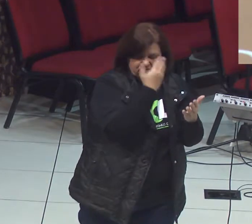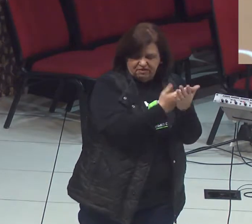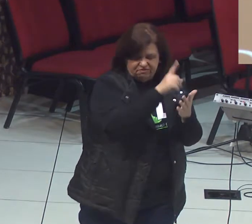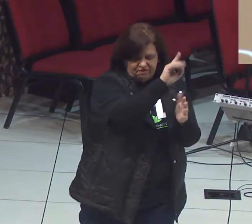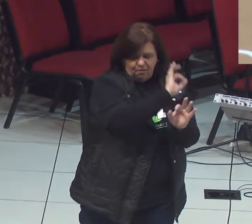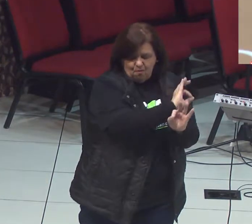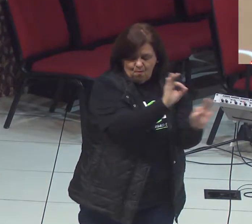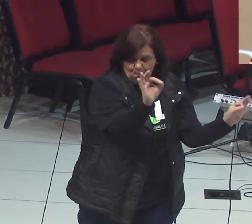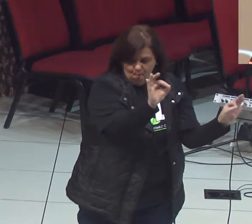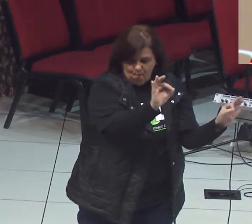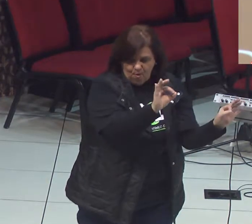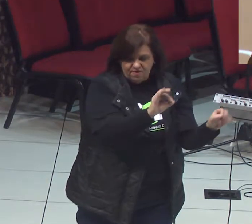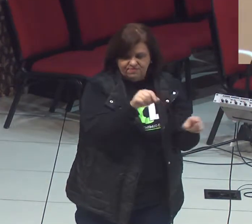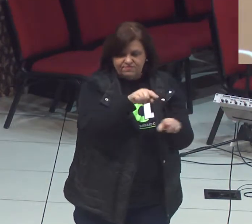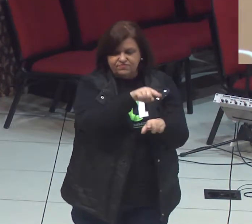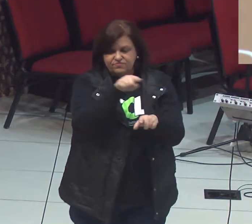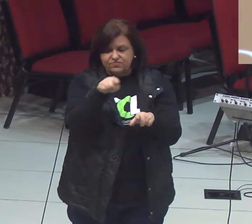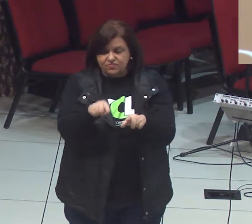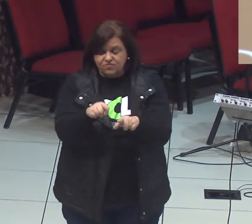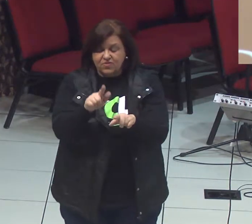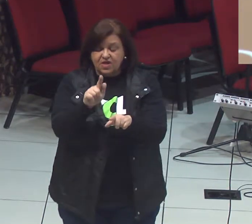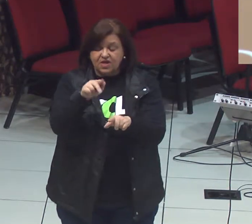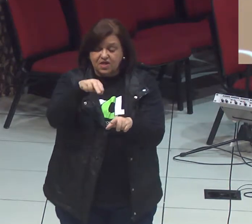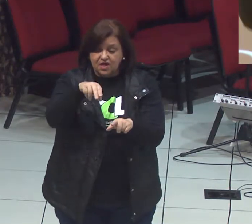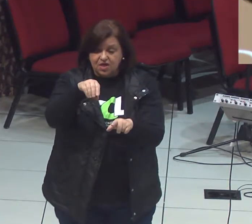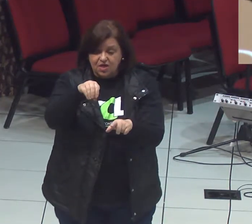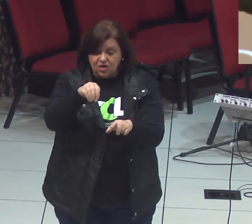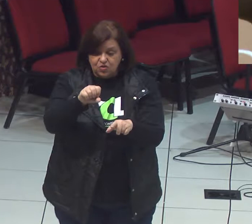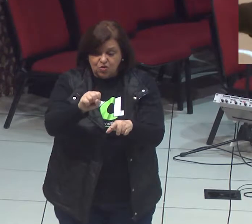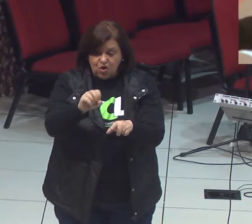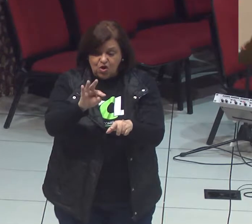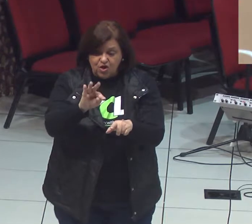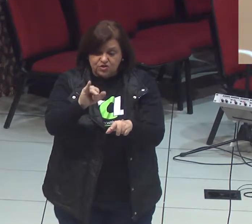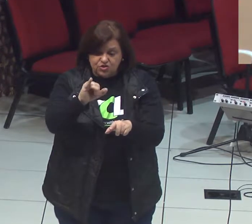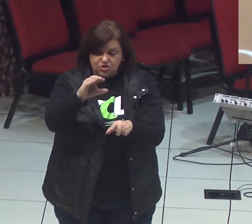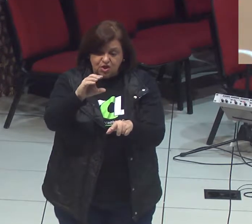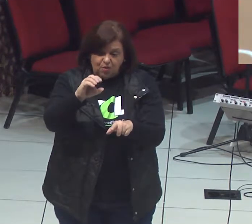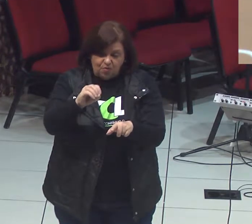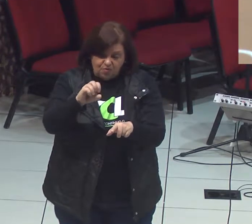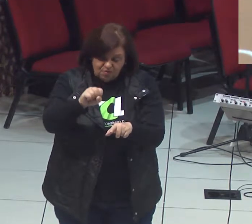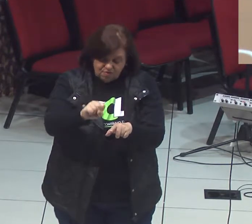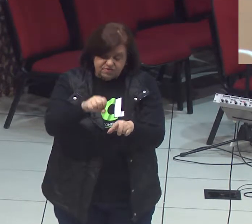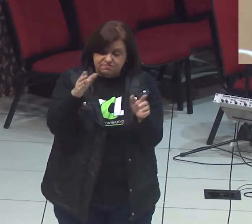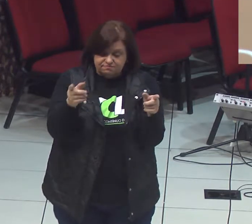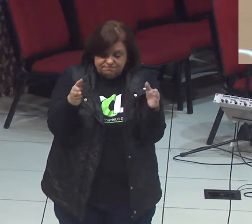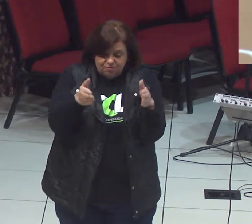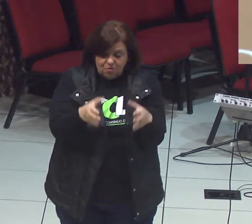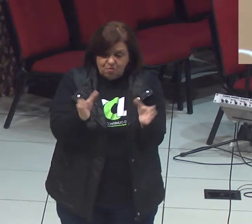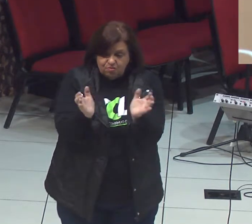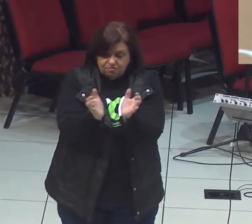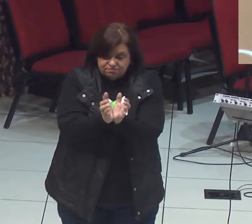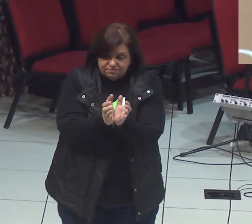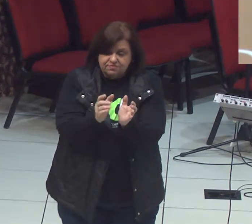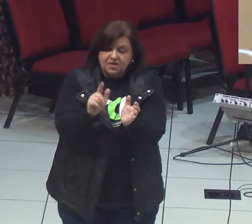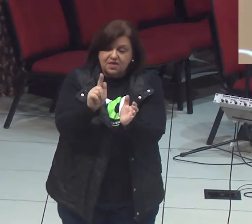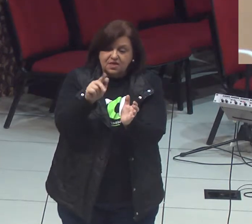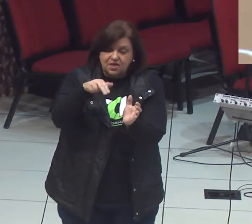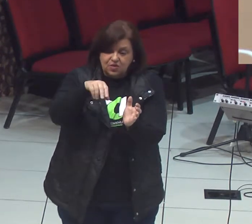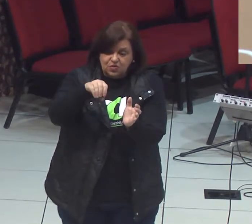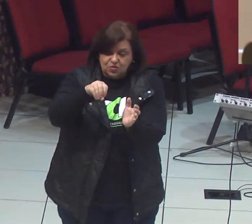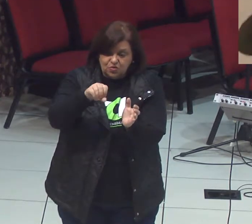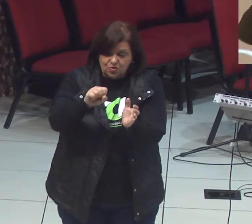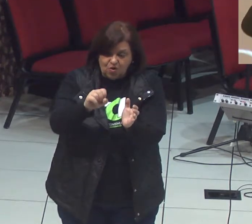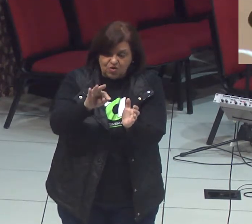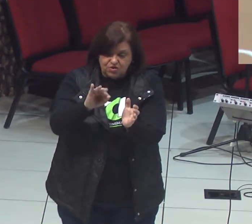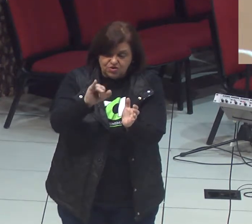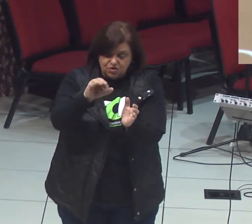esotérico, né? E ele está aqui, ele já existia desde a época da igreja primitiva, e aí nós temos que tomar muito cuidado com